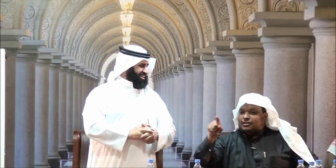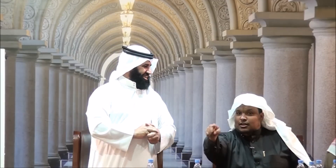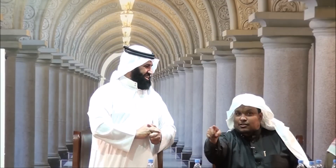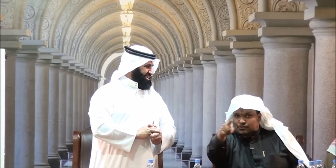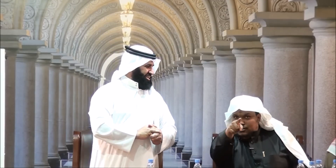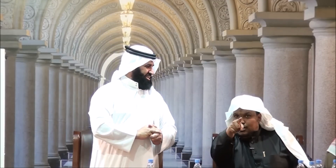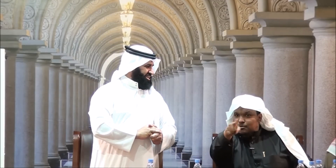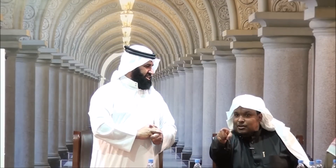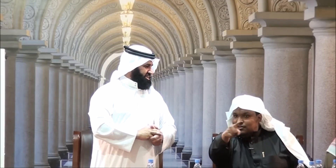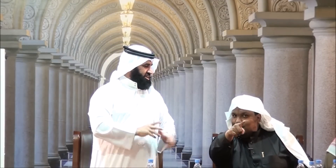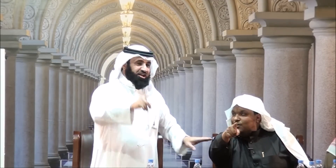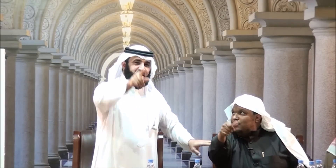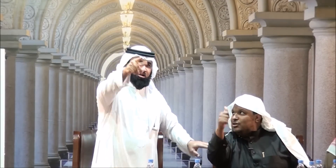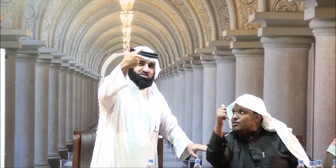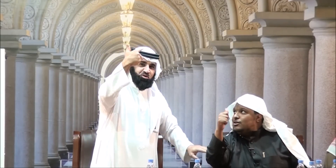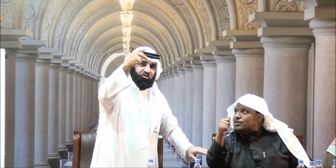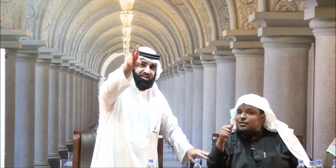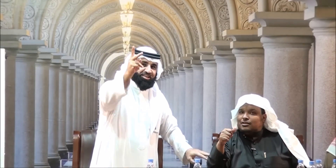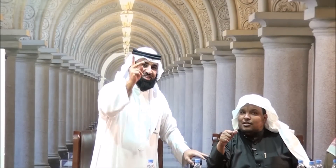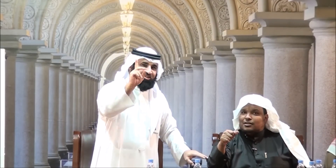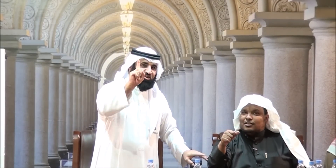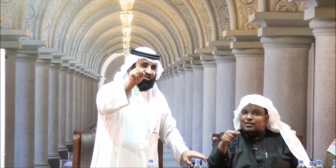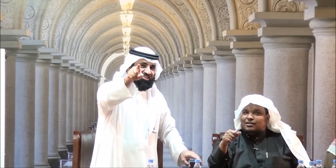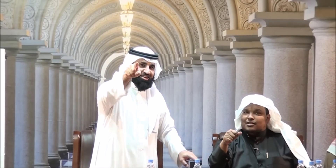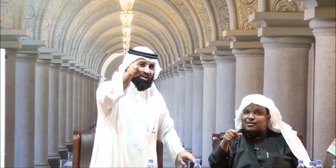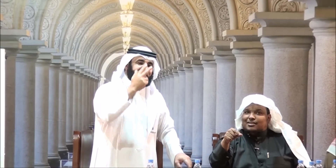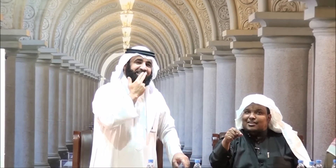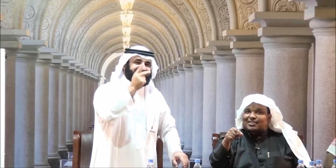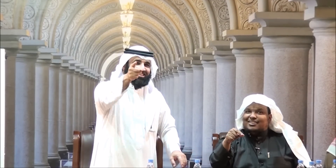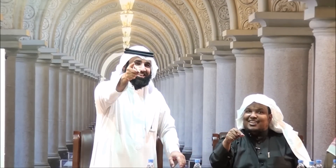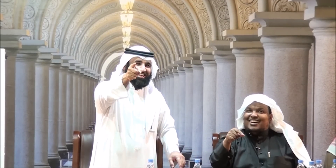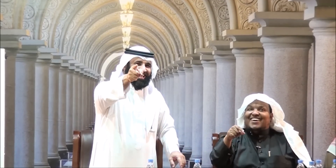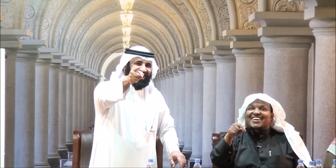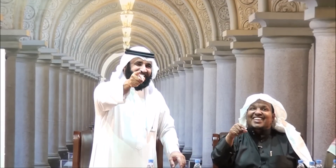قل له ترى في كاميرا تصور بيشوفون. صور بعدين ولا.